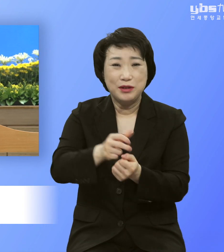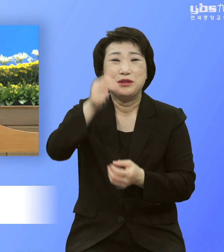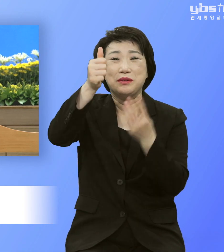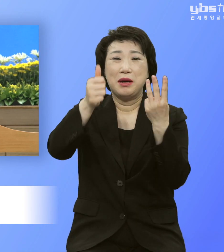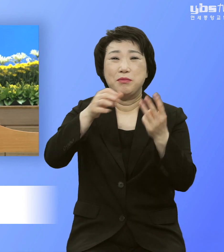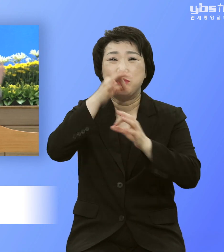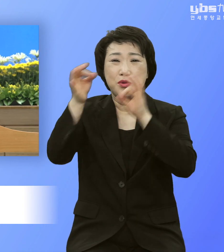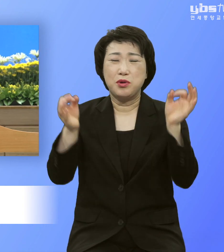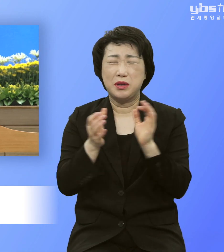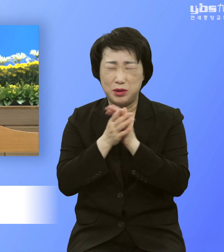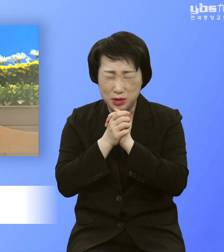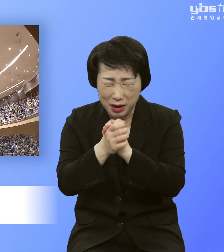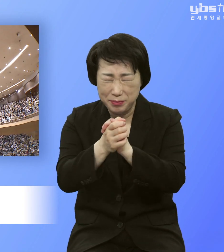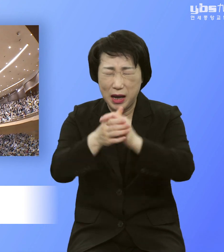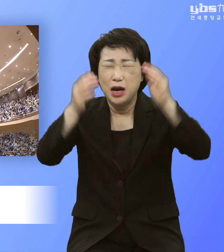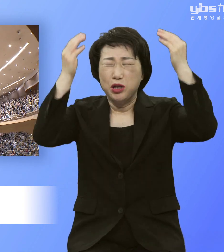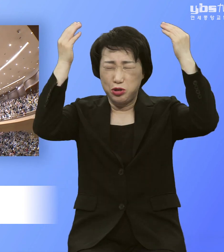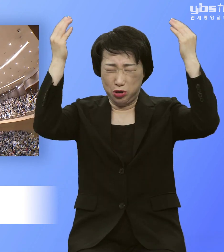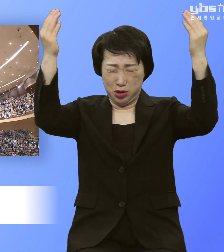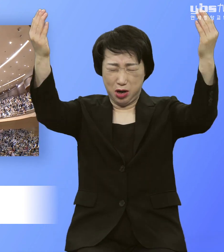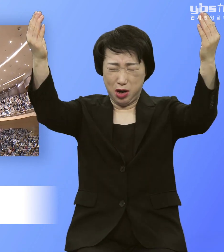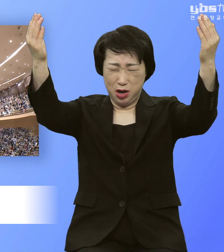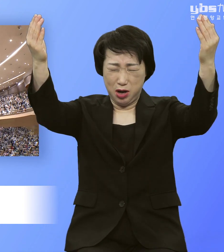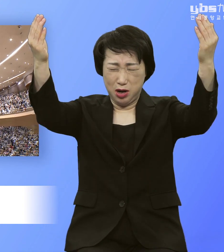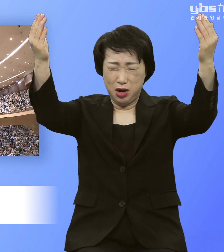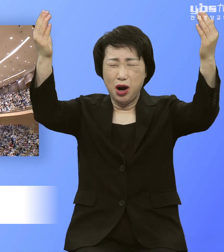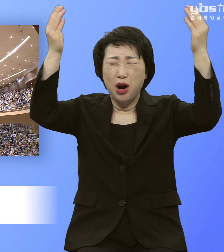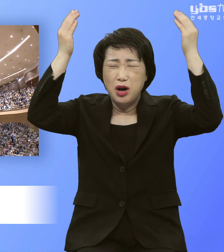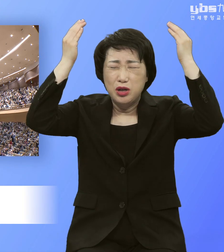장하고 기도하겠습니다. 주여,